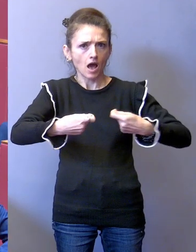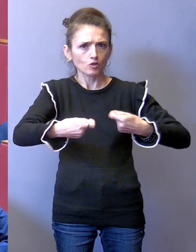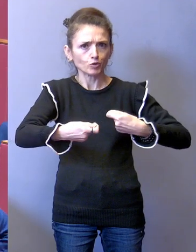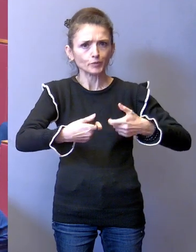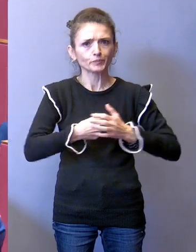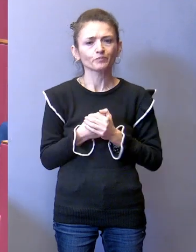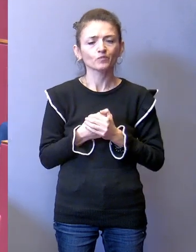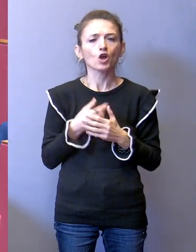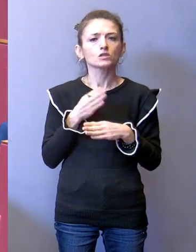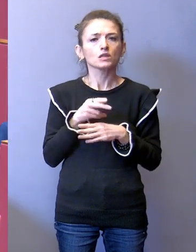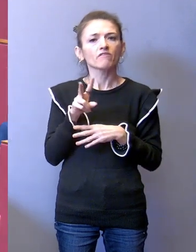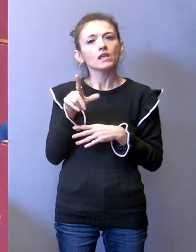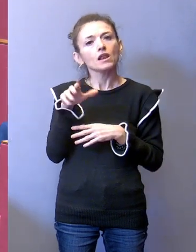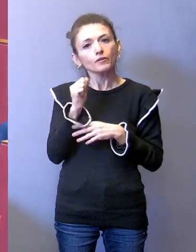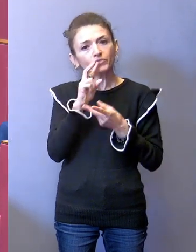replica